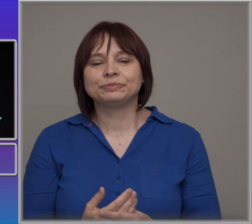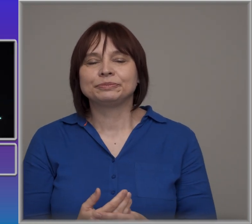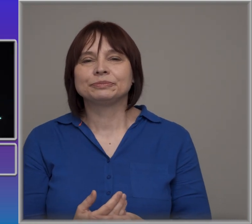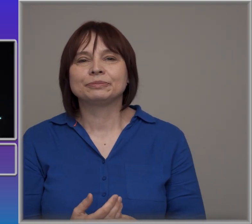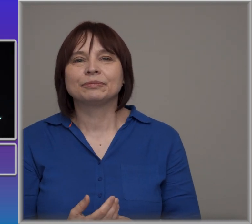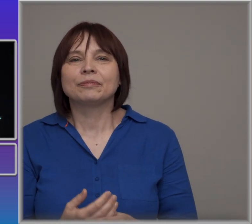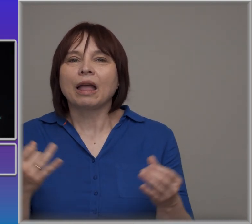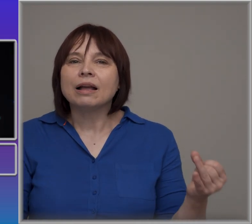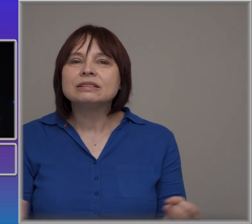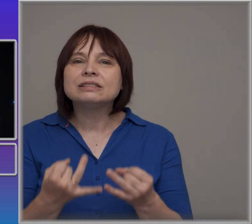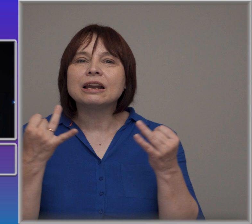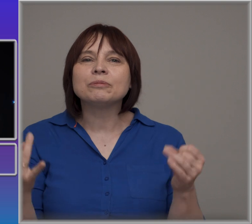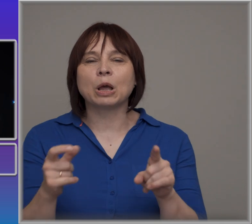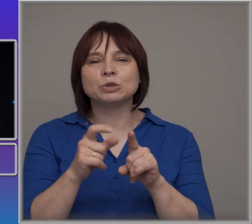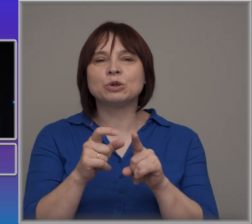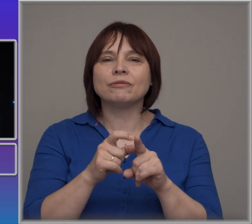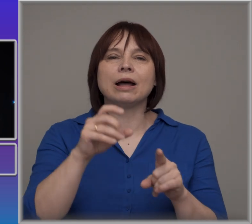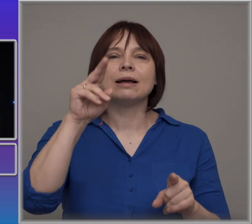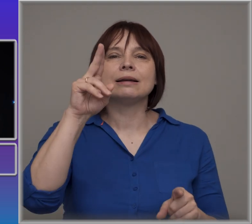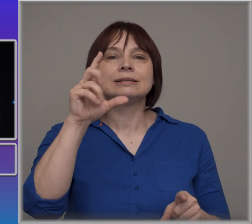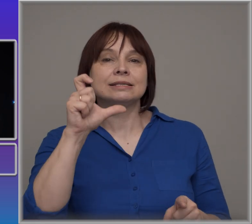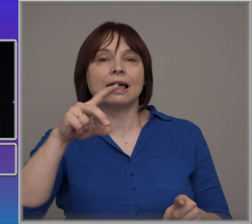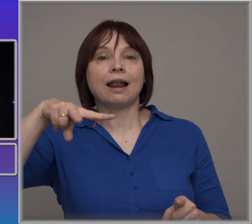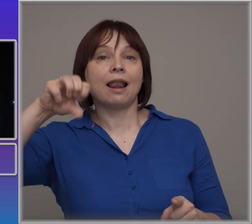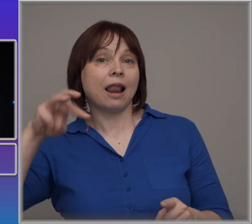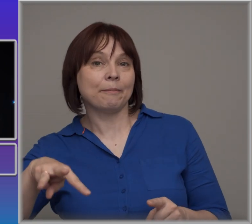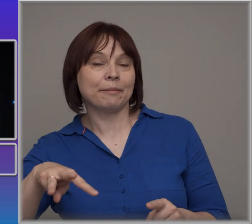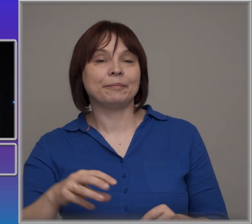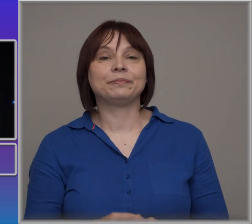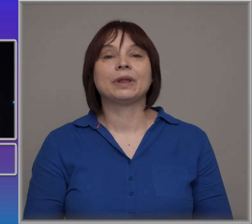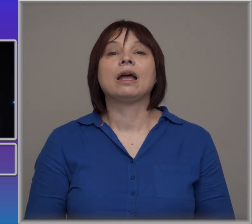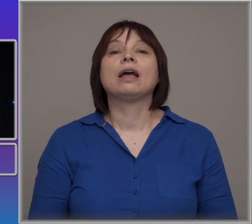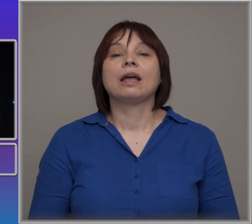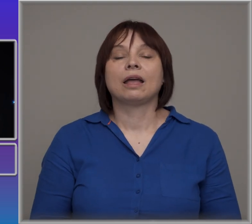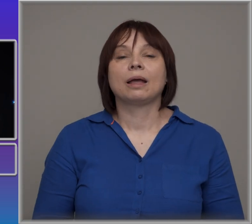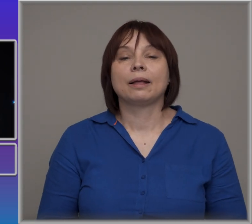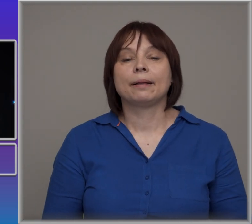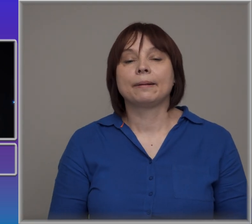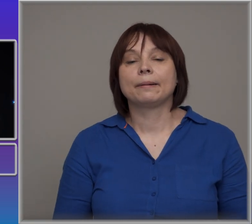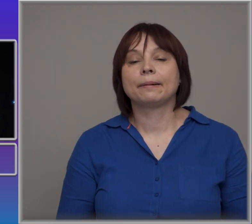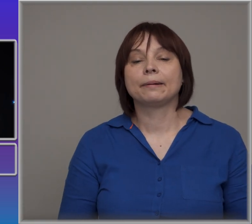обезьяны человека. Но богословие говорит о том, что труд является